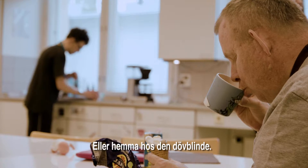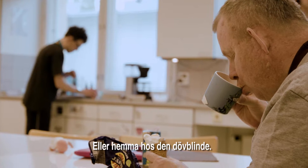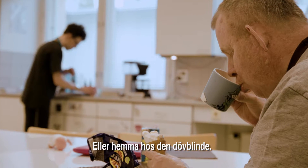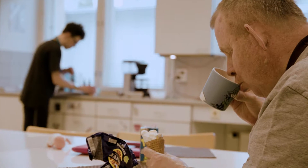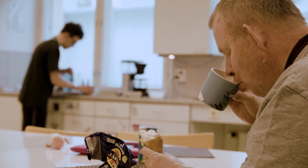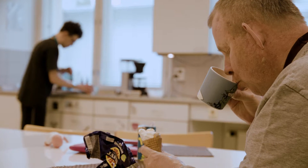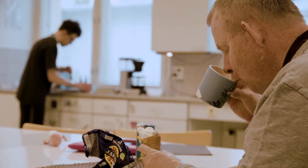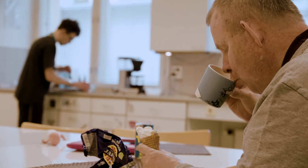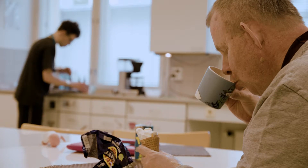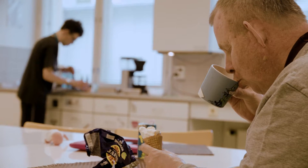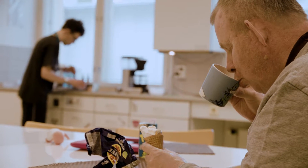kodissa.